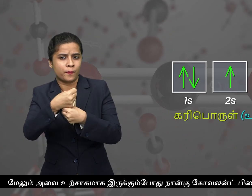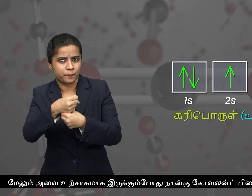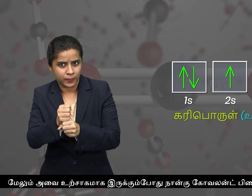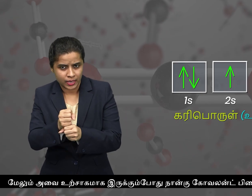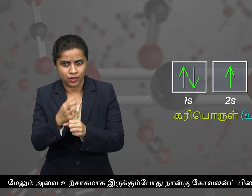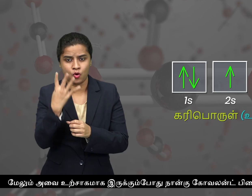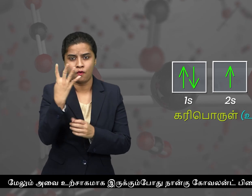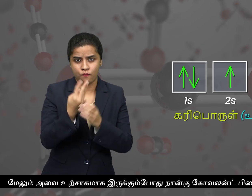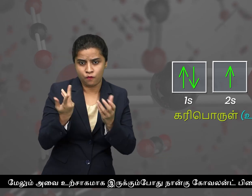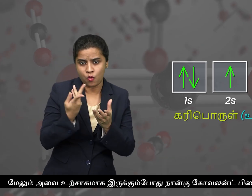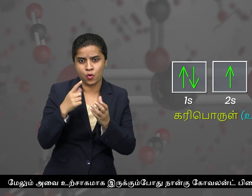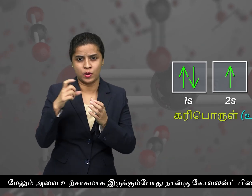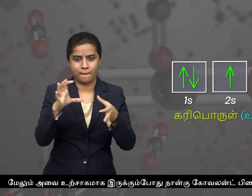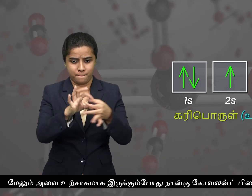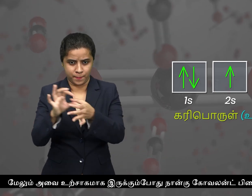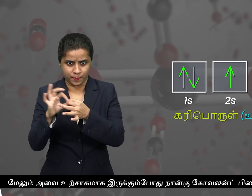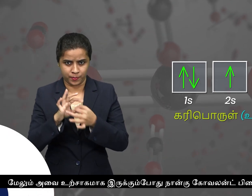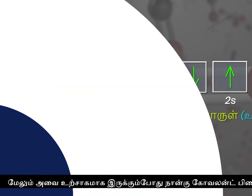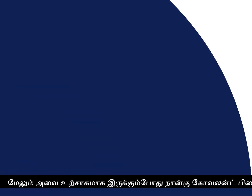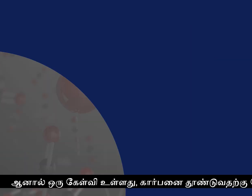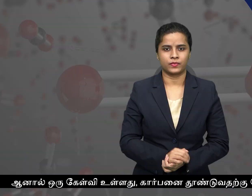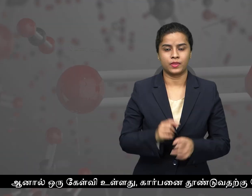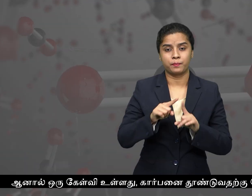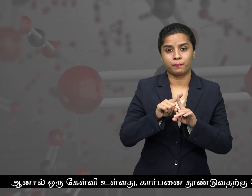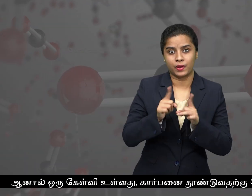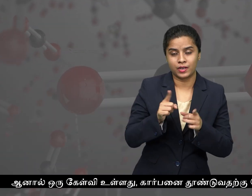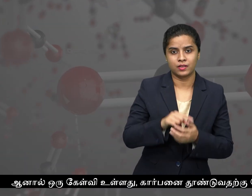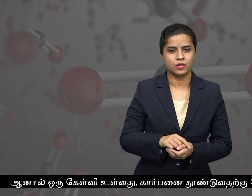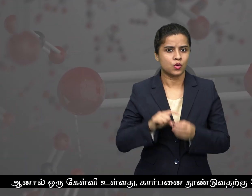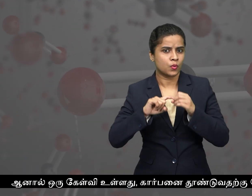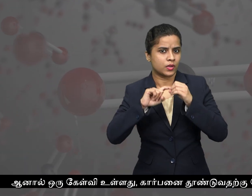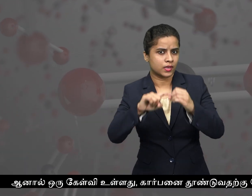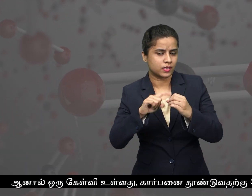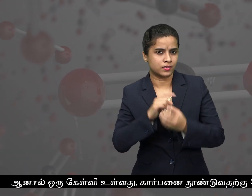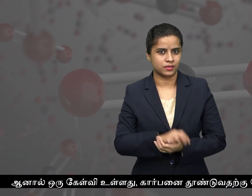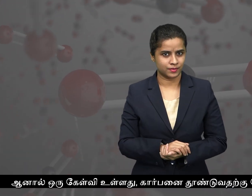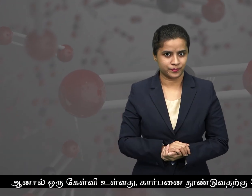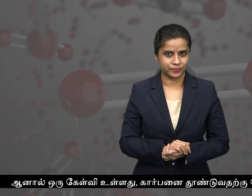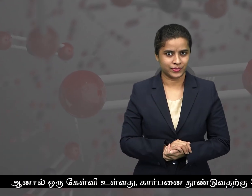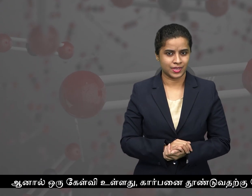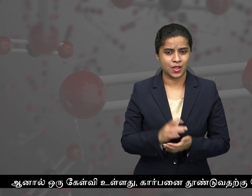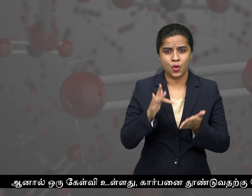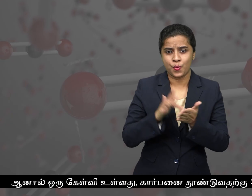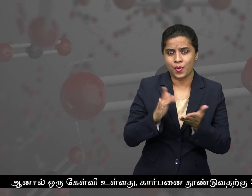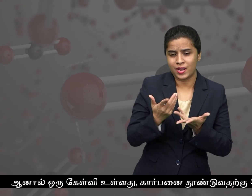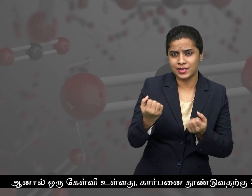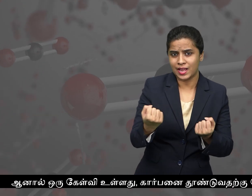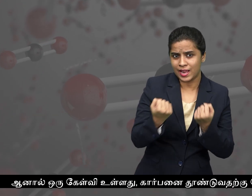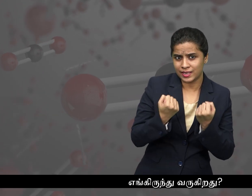கோவலன்ட் பிணைப்புகளை உருவாக்கும். ஆனால் ஒரு கேள்வி உள்ளது. கார்பனை தூண்டுவதற்கு தேவையான ஆற்றல்